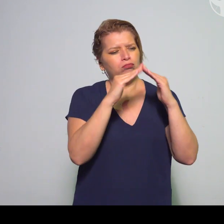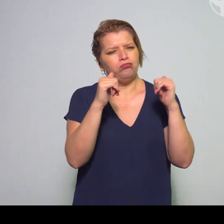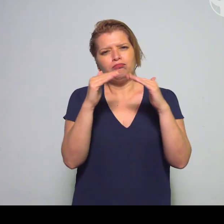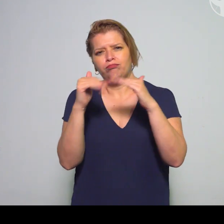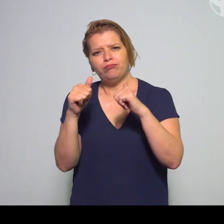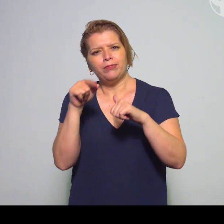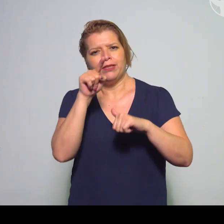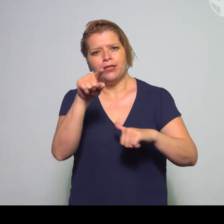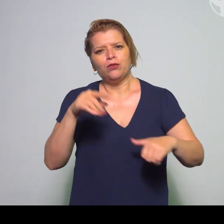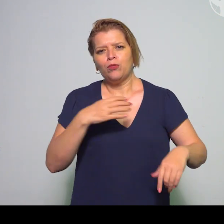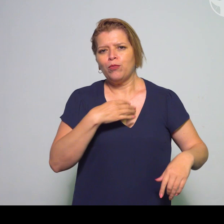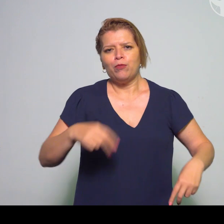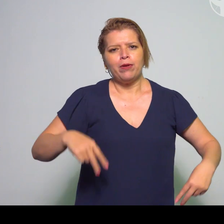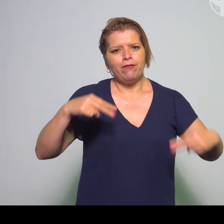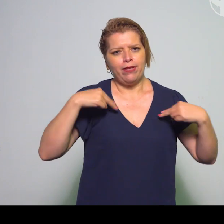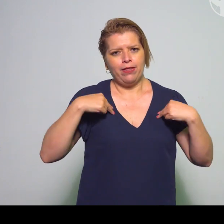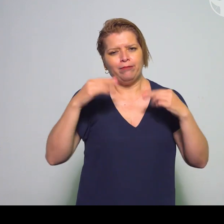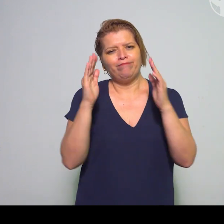rotos de tu vida.